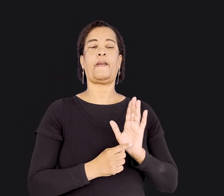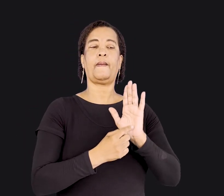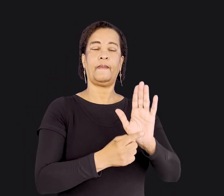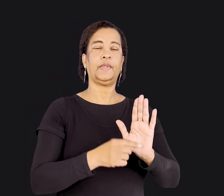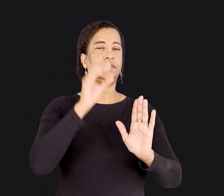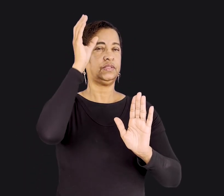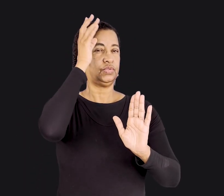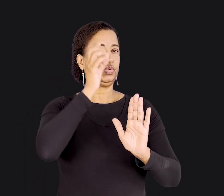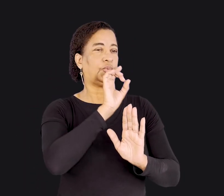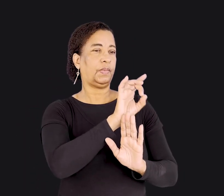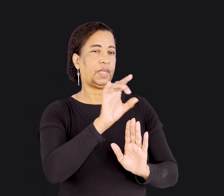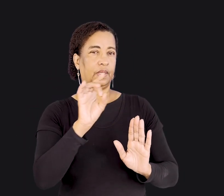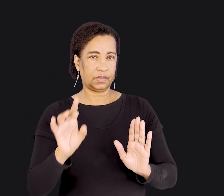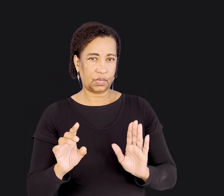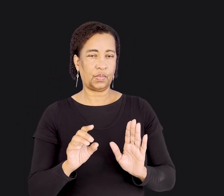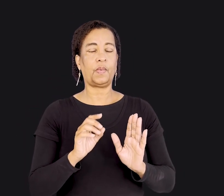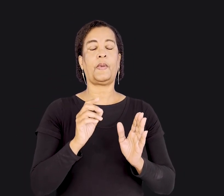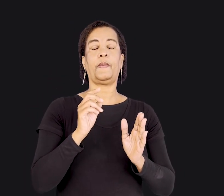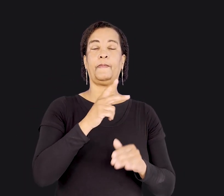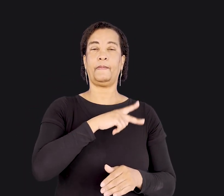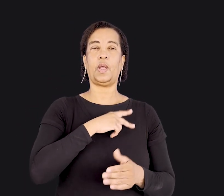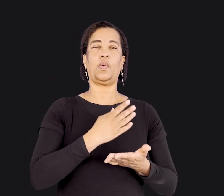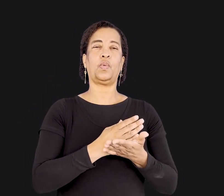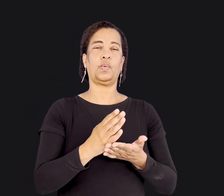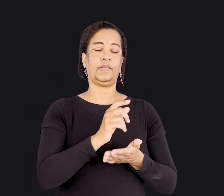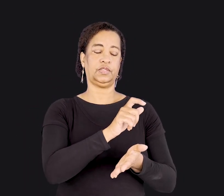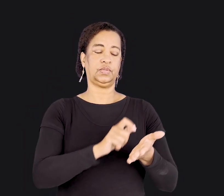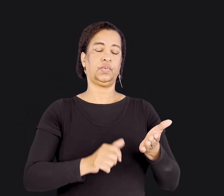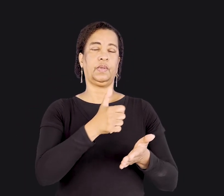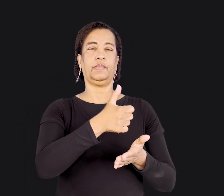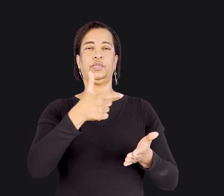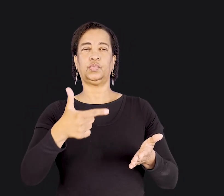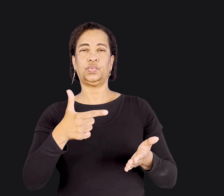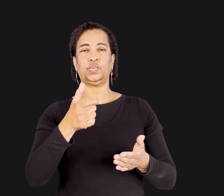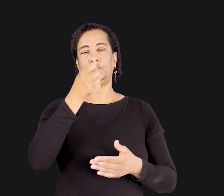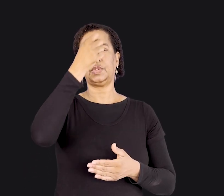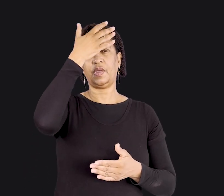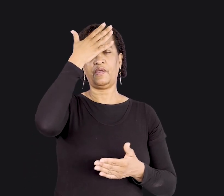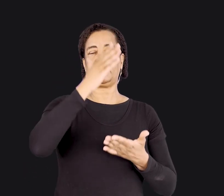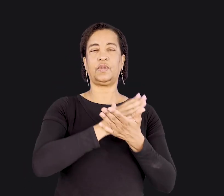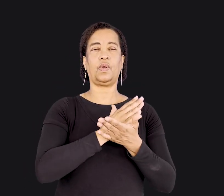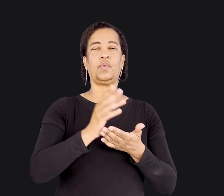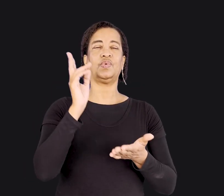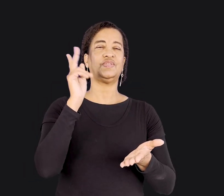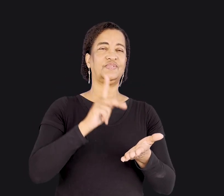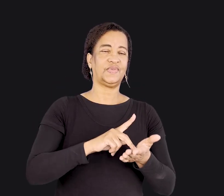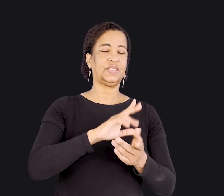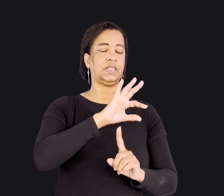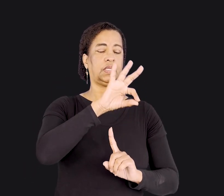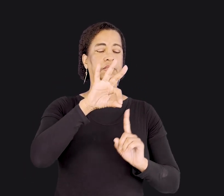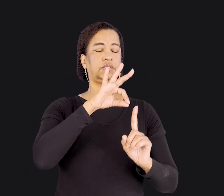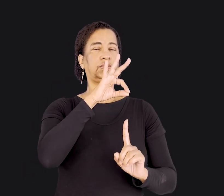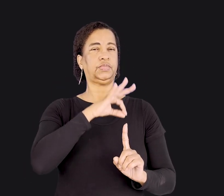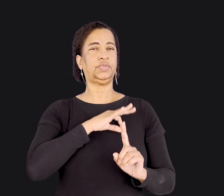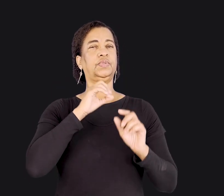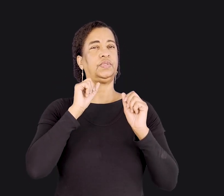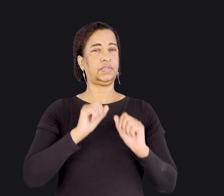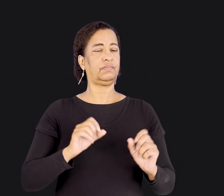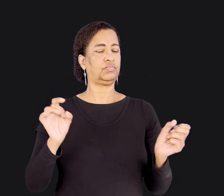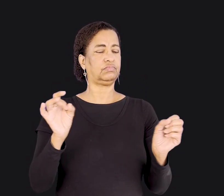um deles, Paulo inicia o capítulo 12 revelando algumas verdades espirituais capazes de solucionar os problemas da